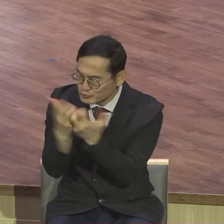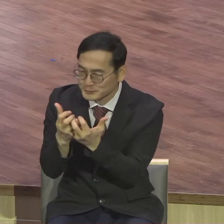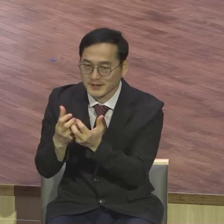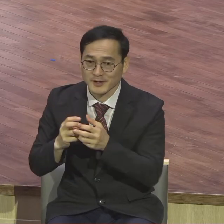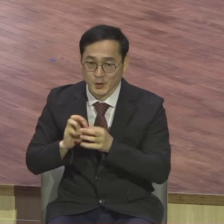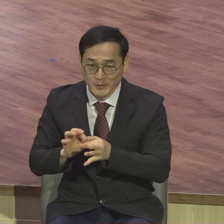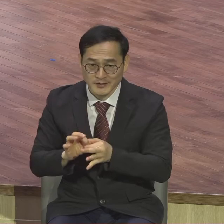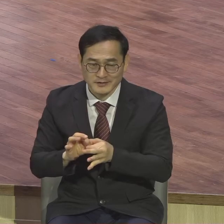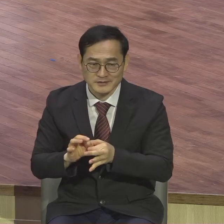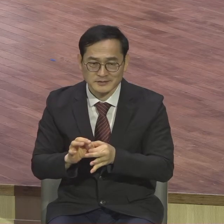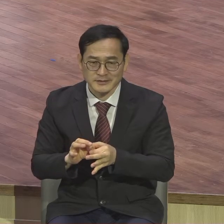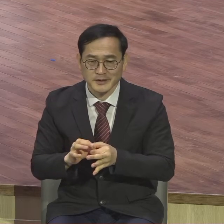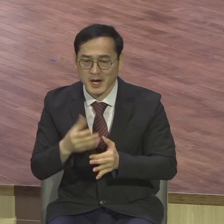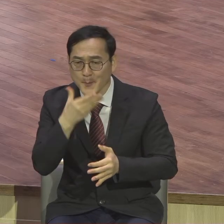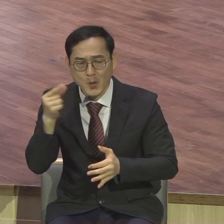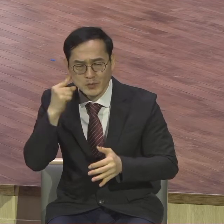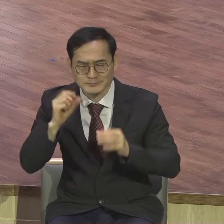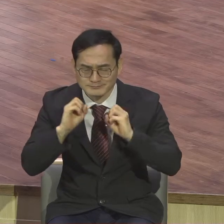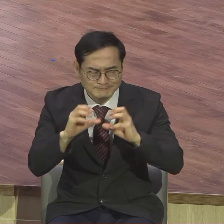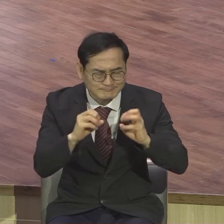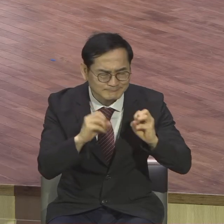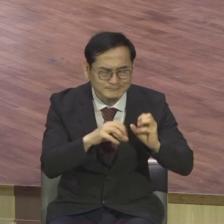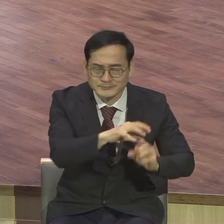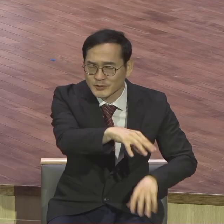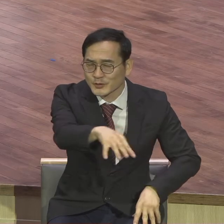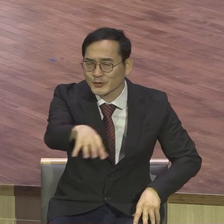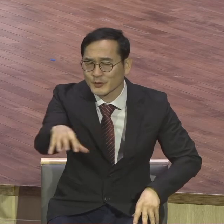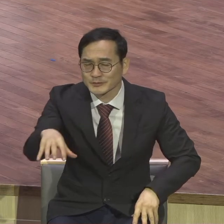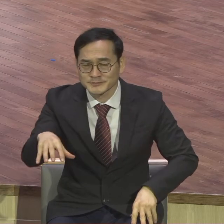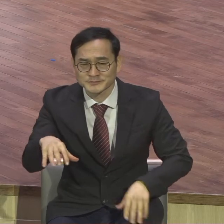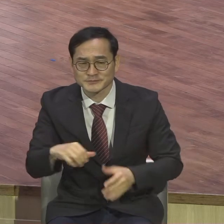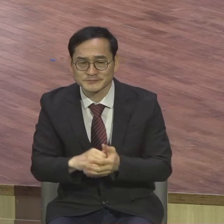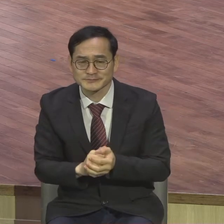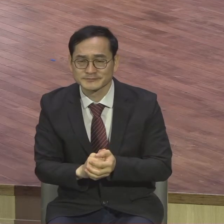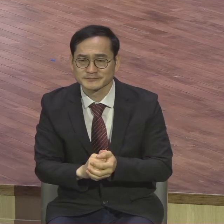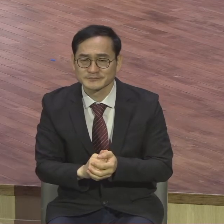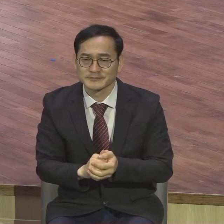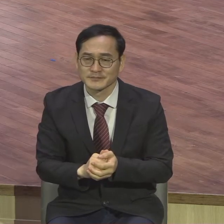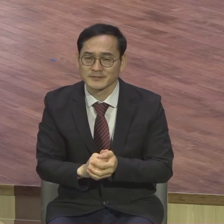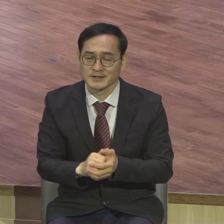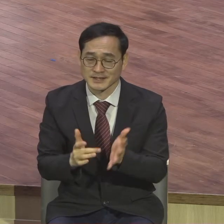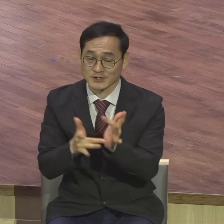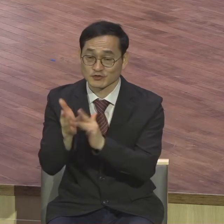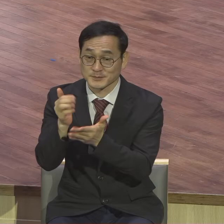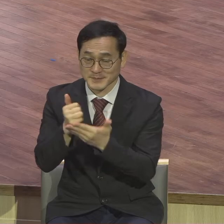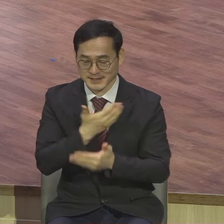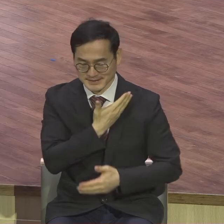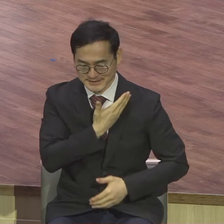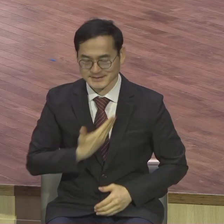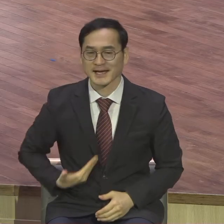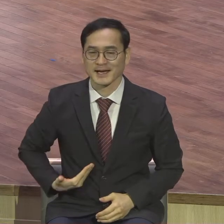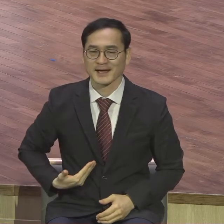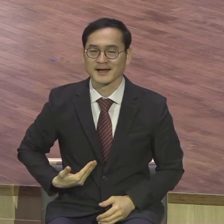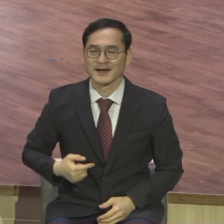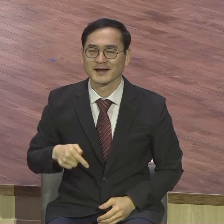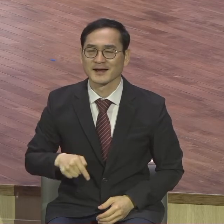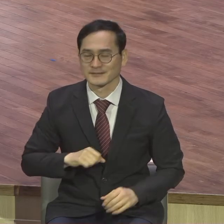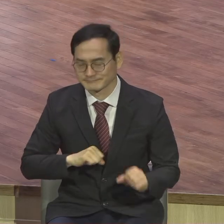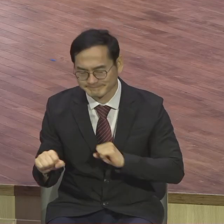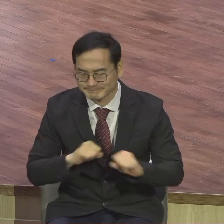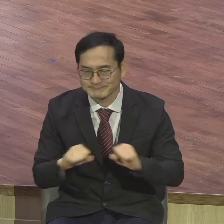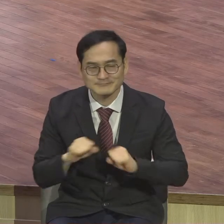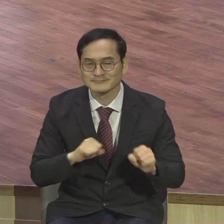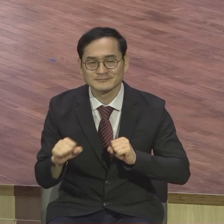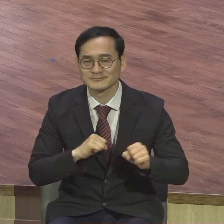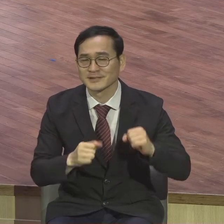현장에서 정말 복음을 증거하며 현장 변화를 일으킨 예수님의 이 제자들의 행적,